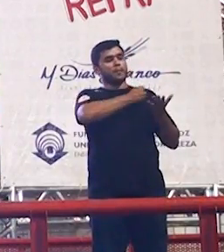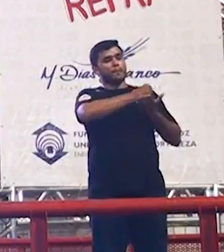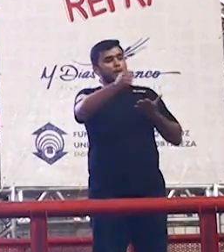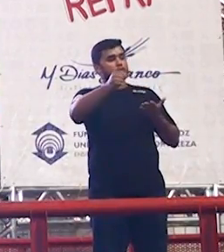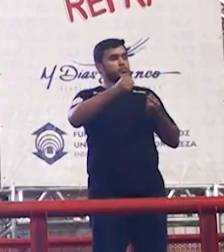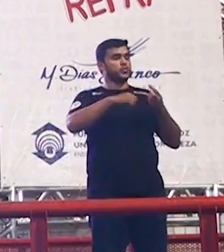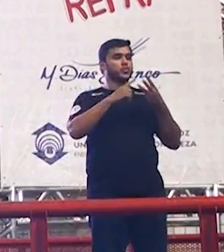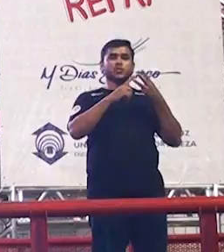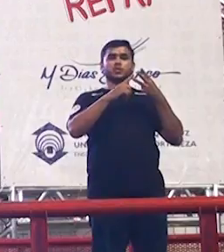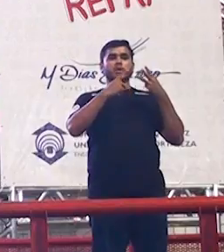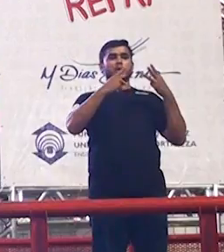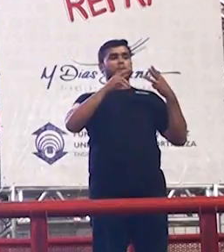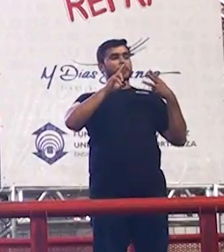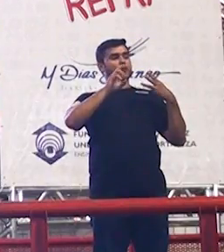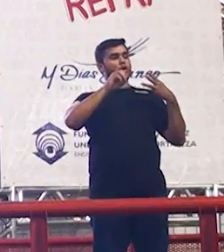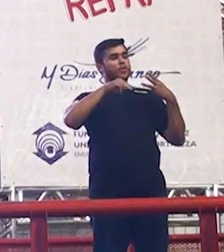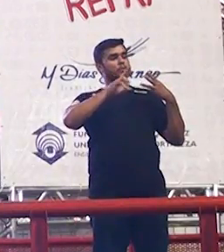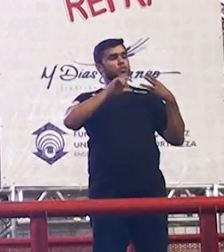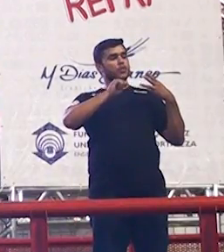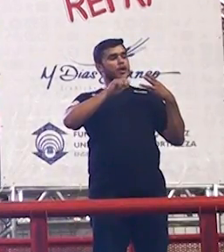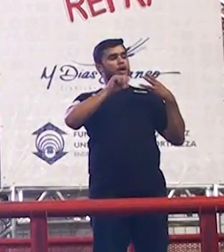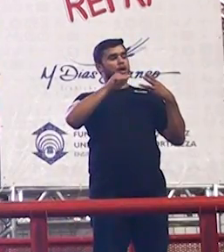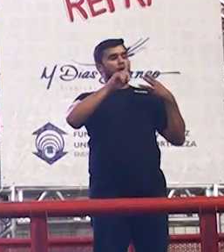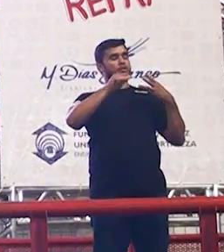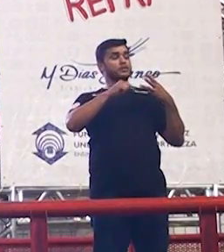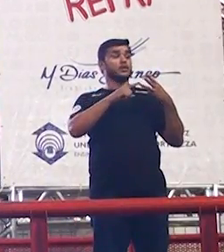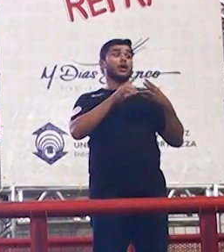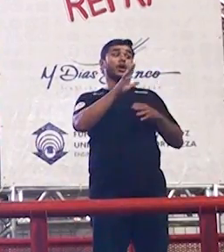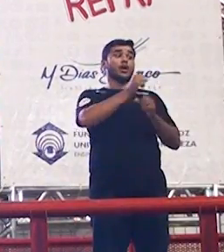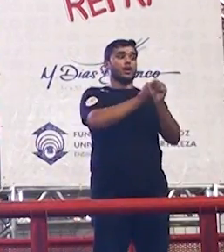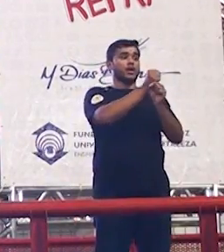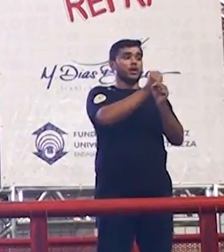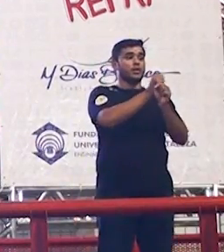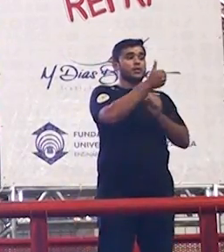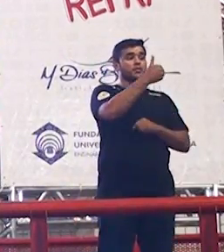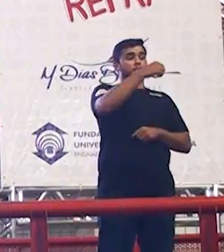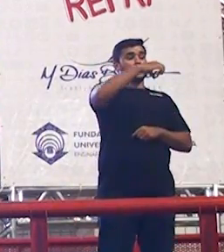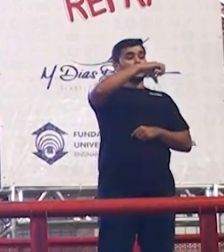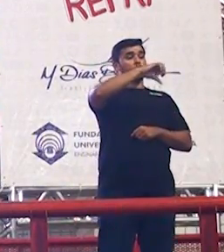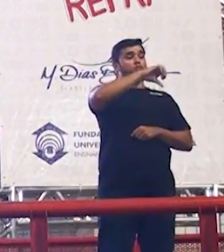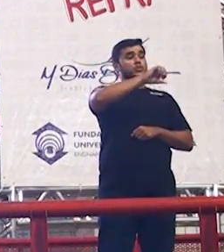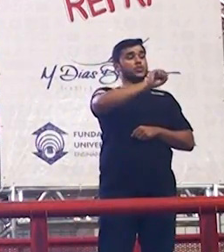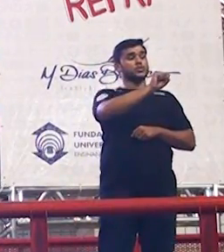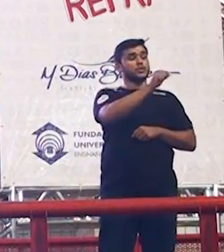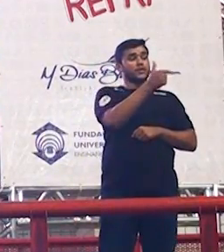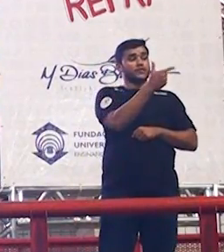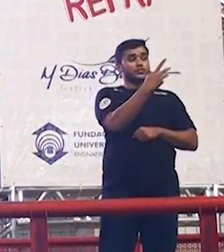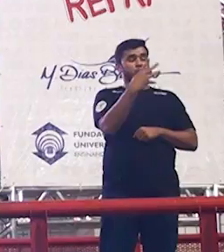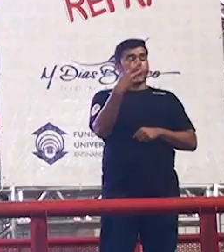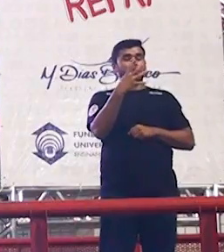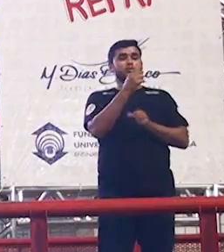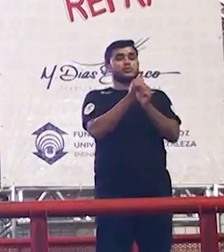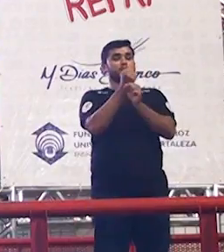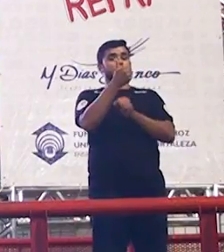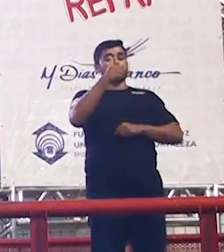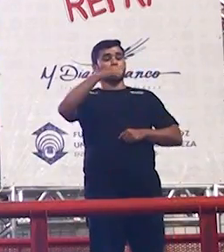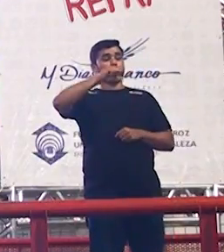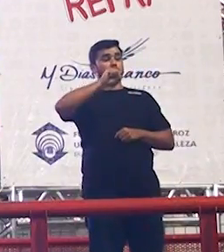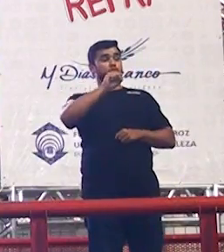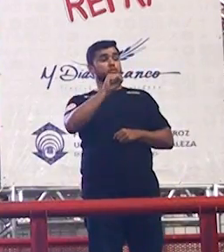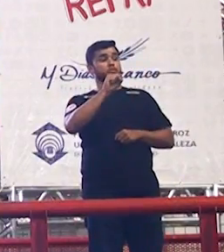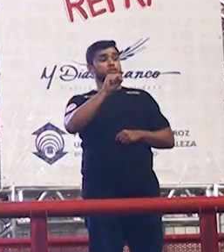que diferencia a Constituição de 1824 da de 34, por exemplo, e que tal falarmos da Constituição Cidadã